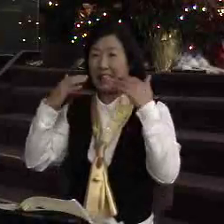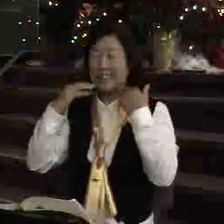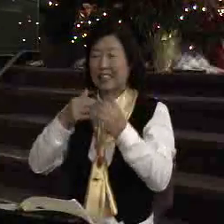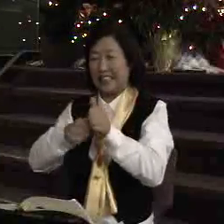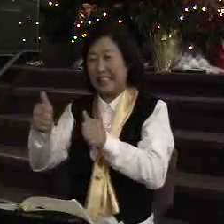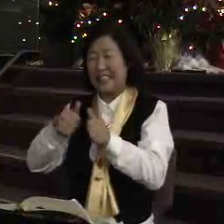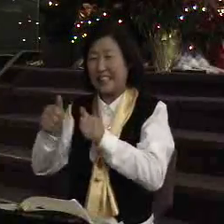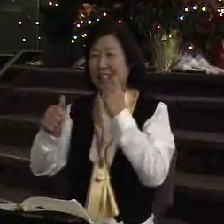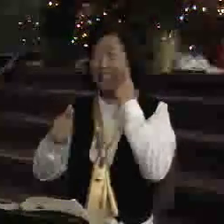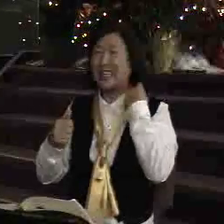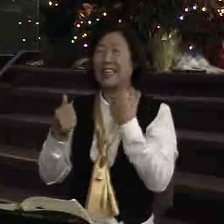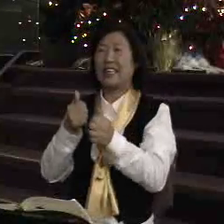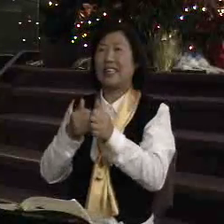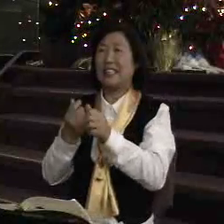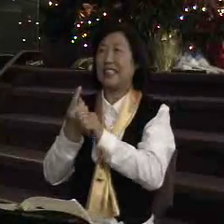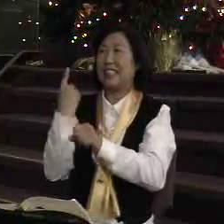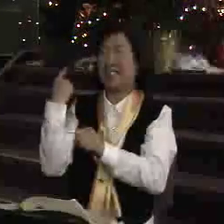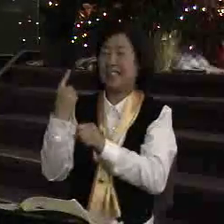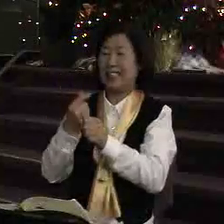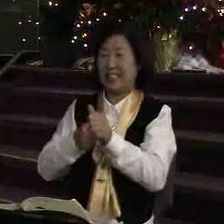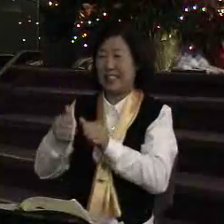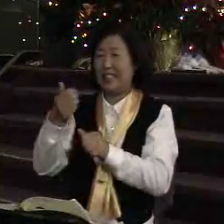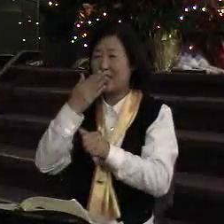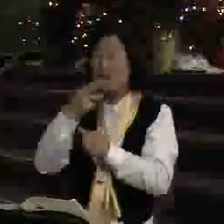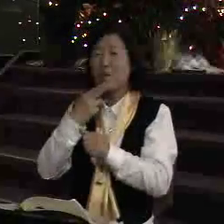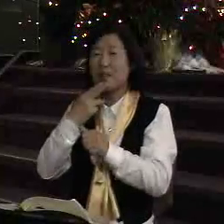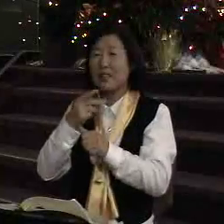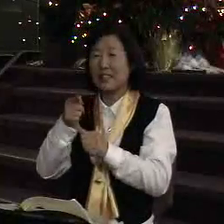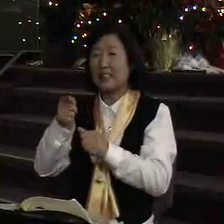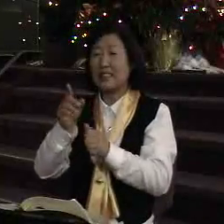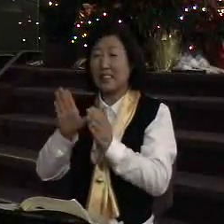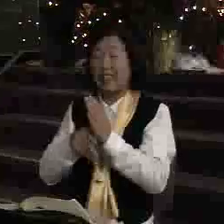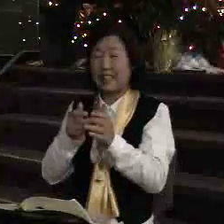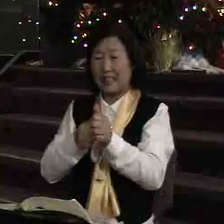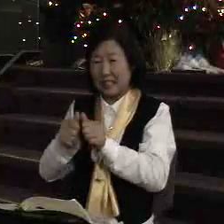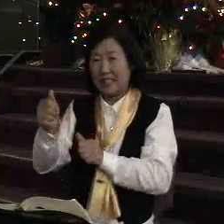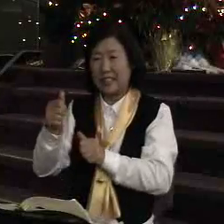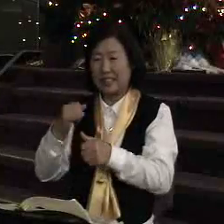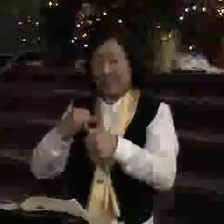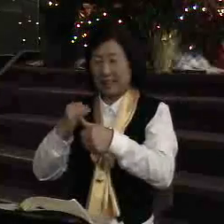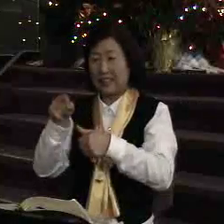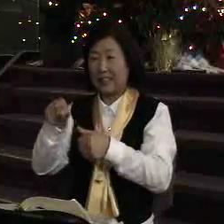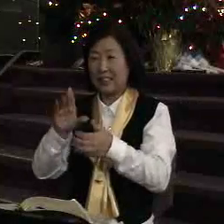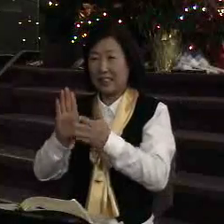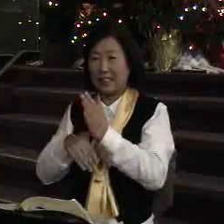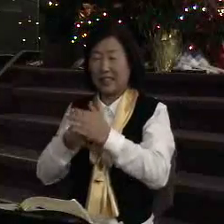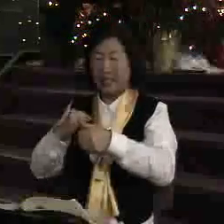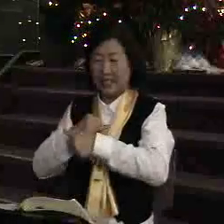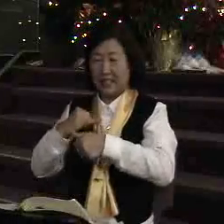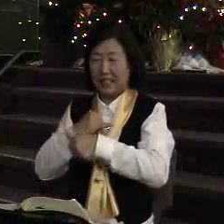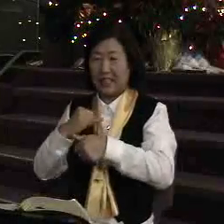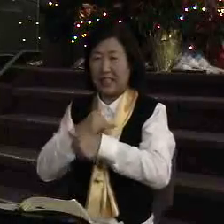수 없는 게임을 이기게 하셨는데 이렇게 이제 제가 자라고 있을 때 그때 막 연애할 때 전도사였는데 집에 이제 주말에는 이제 뉴욕에